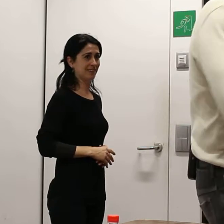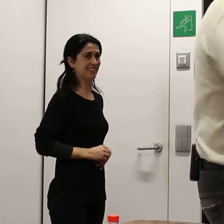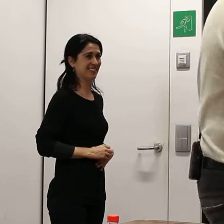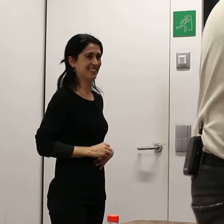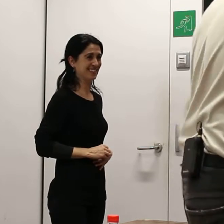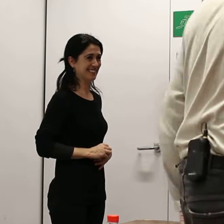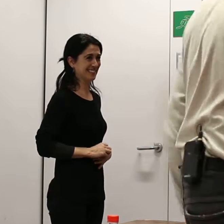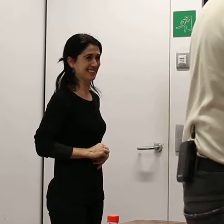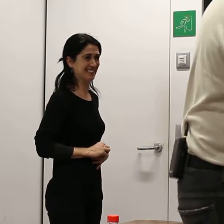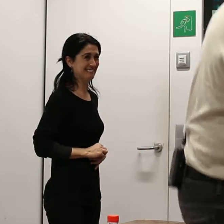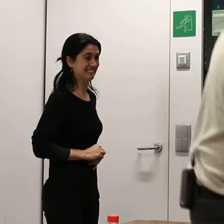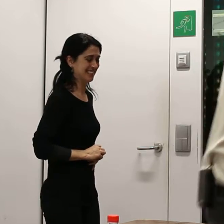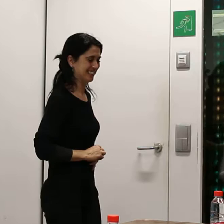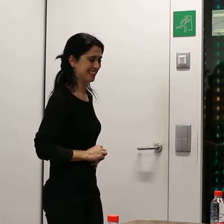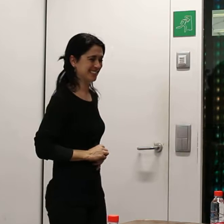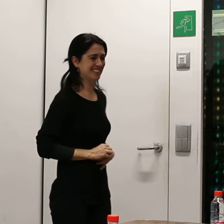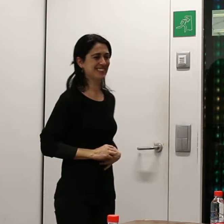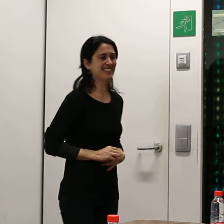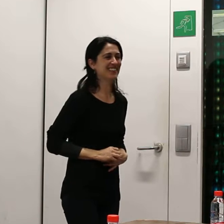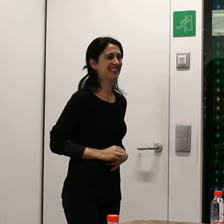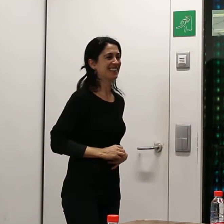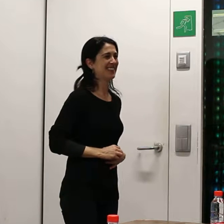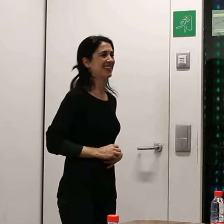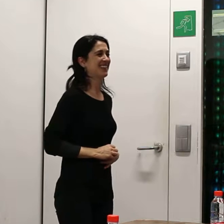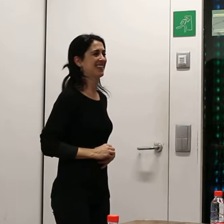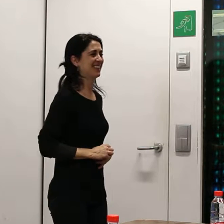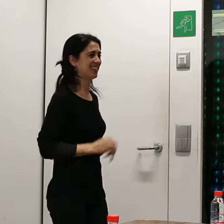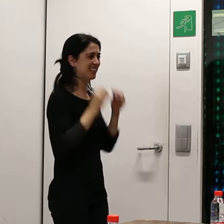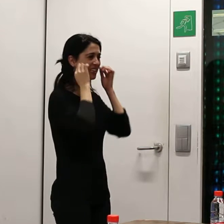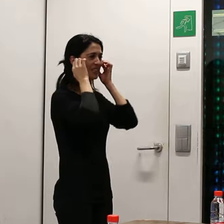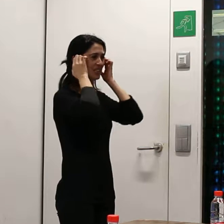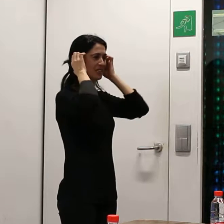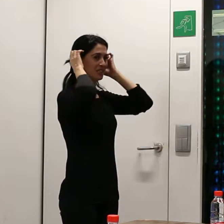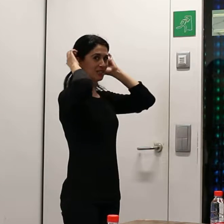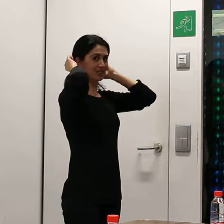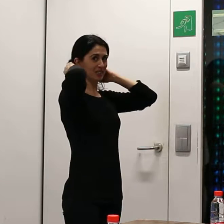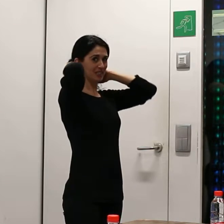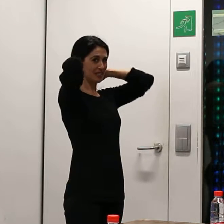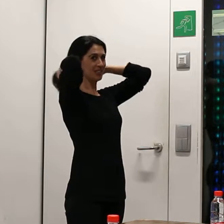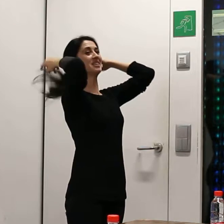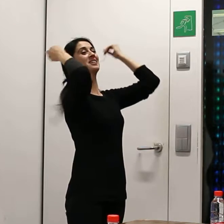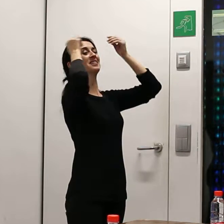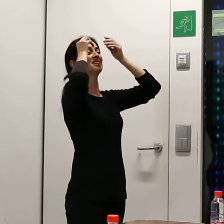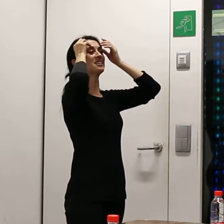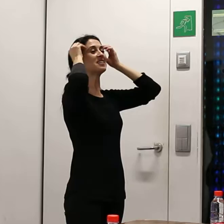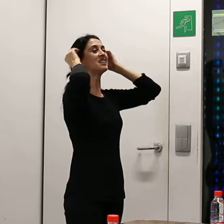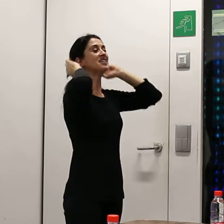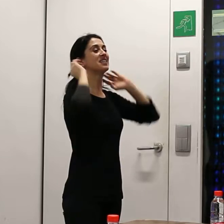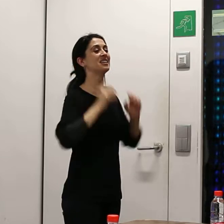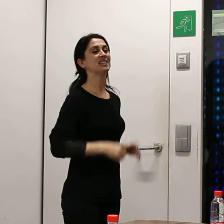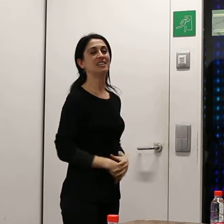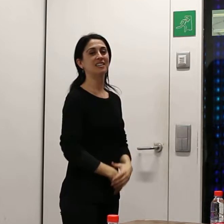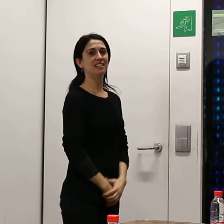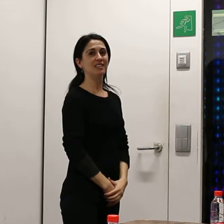Te tapo el intérprete. Pues me voy para acá. Yo encantado de estar aquí. Vale. A ver, ¿dónde me